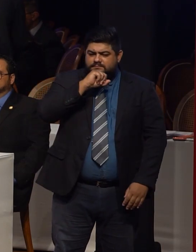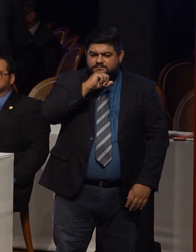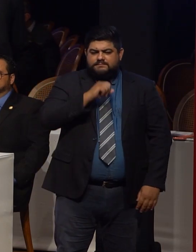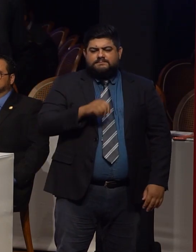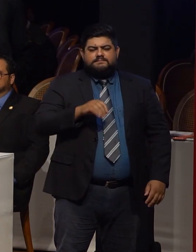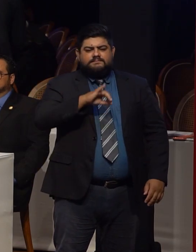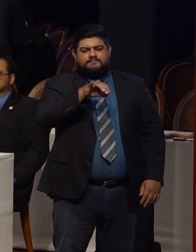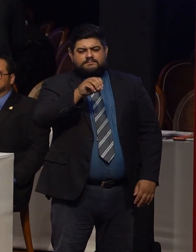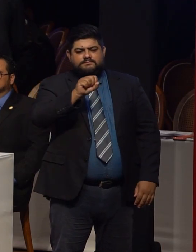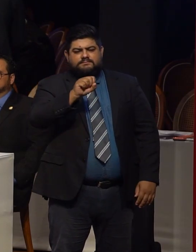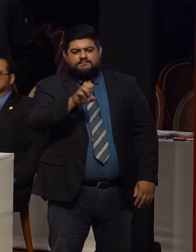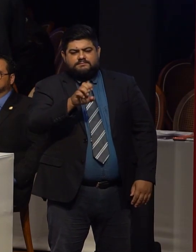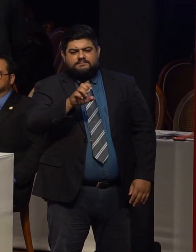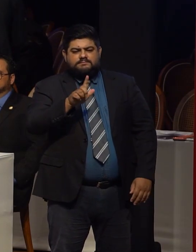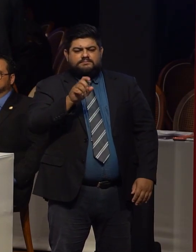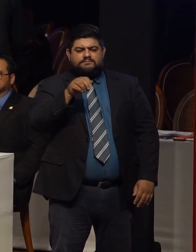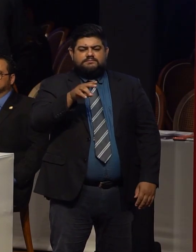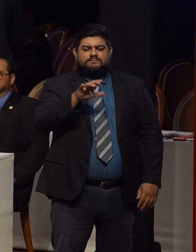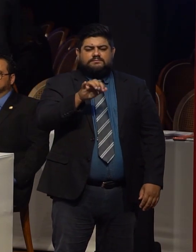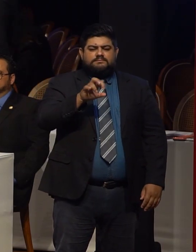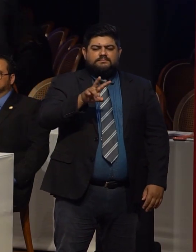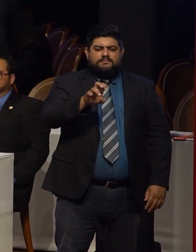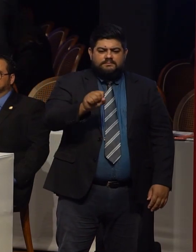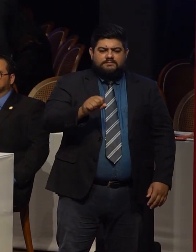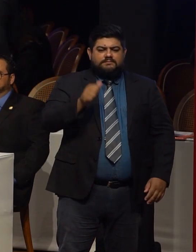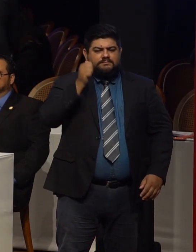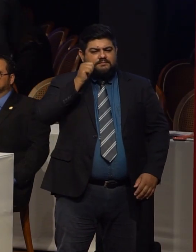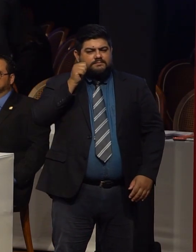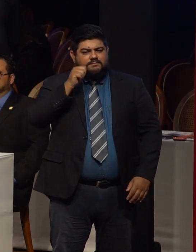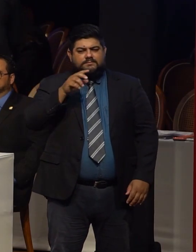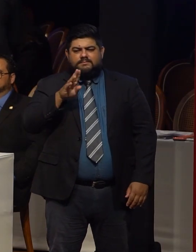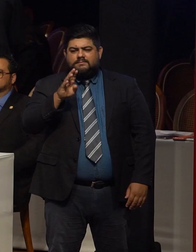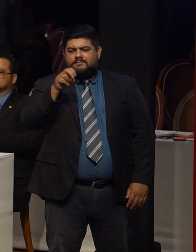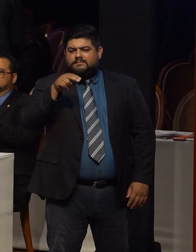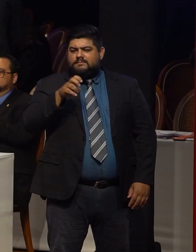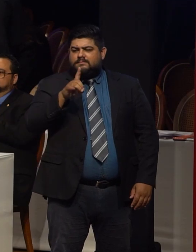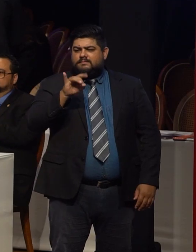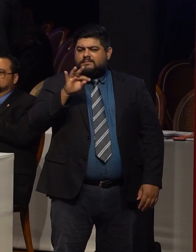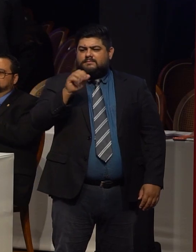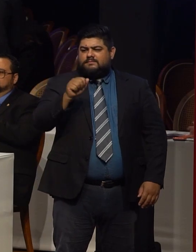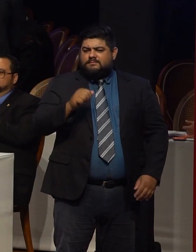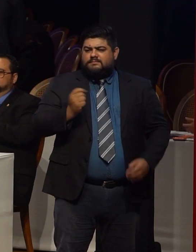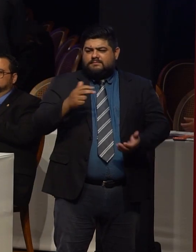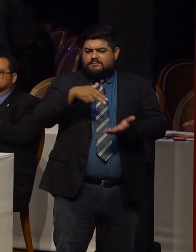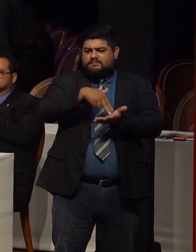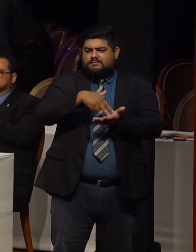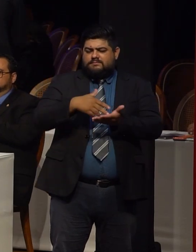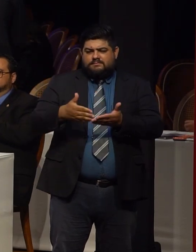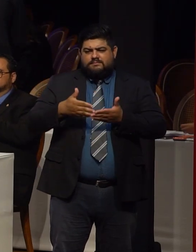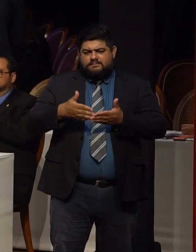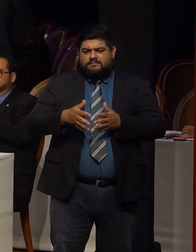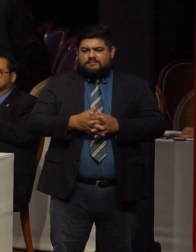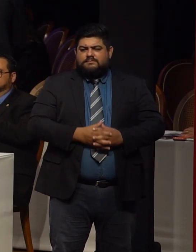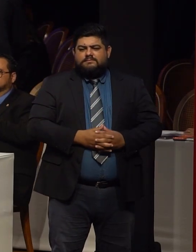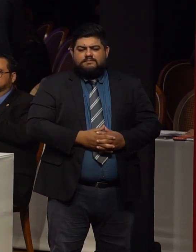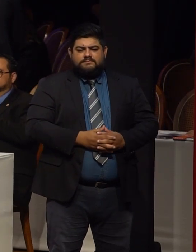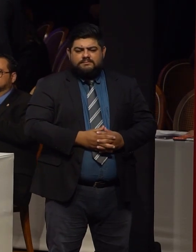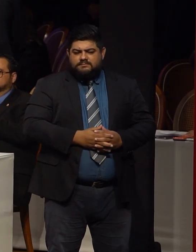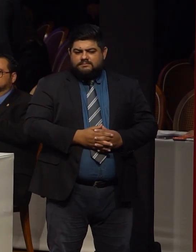seu José Gonçalves, minha mãe Benedita, eu queria que ficasse de pé. Pode ficar de pé, pai.